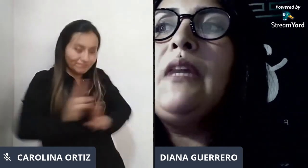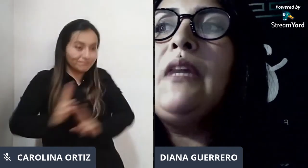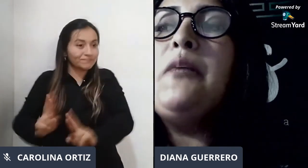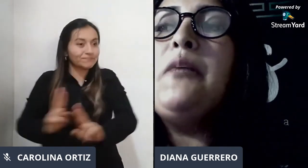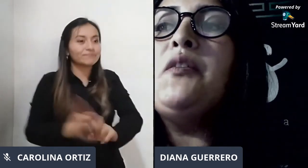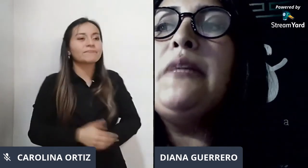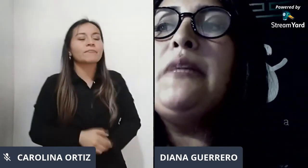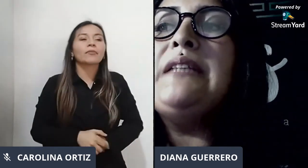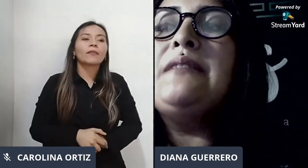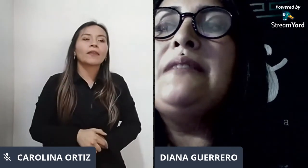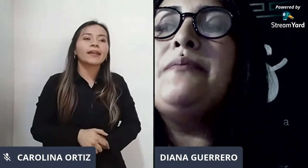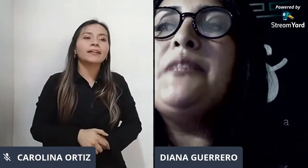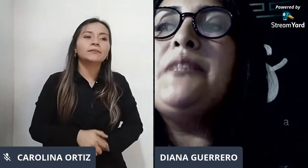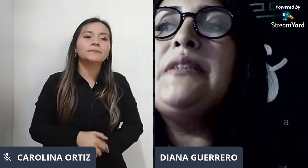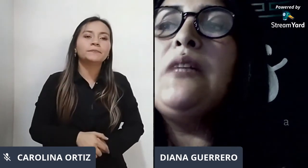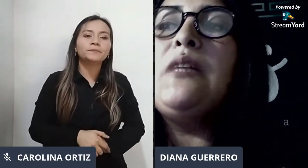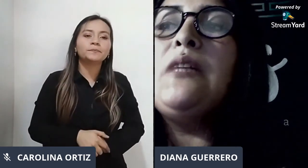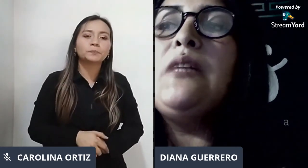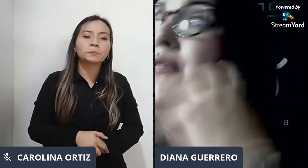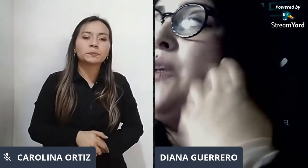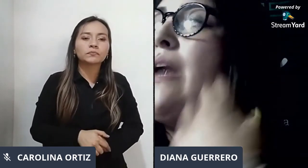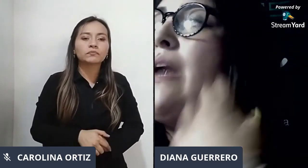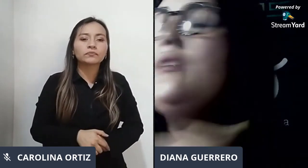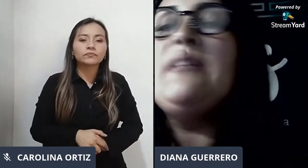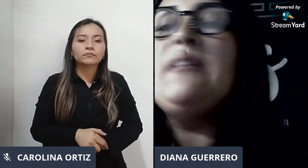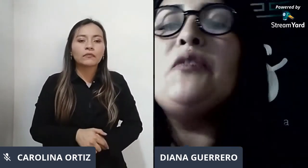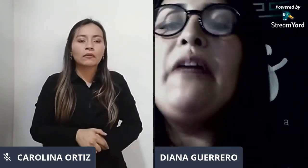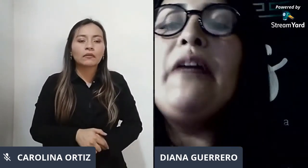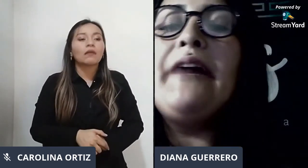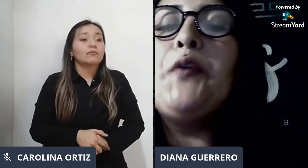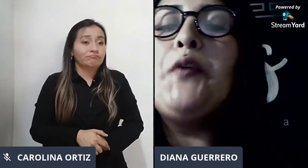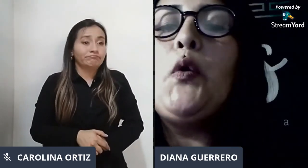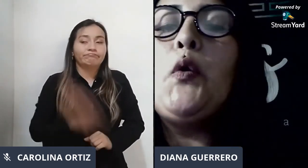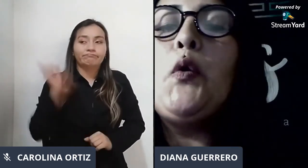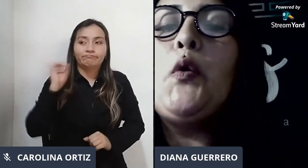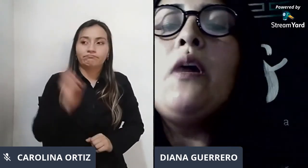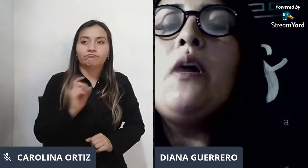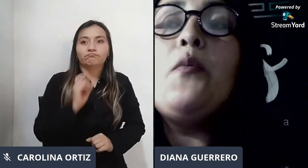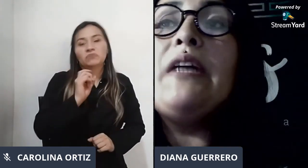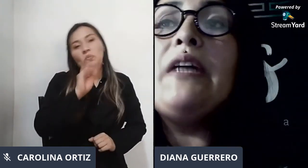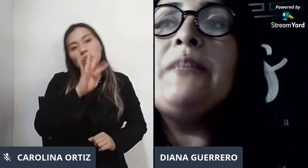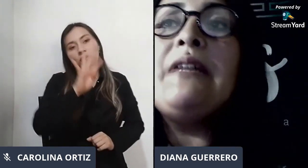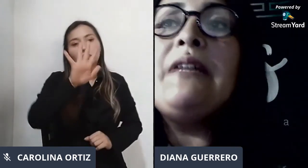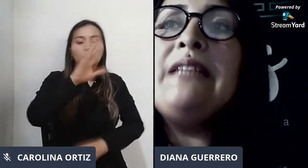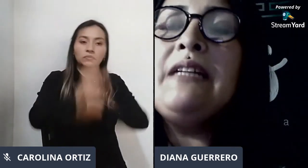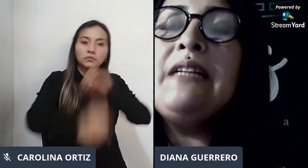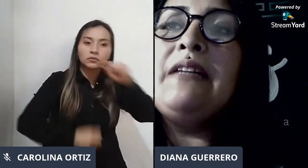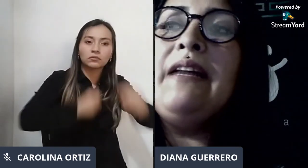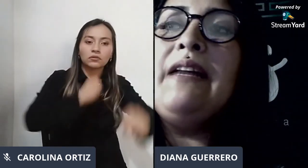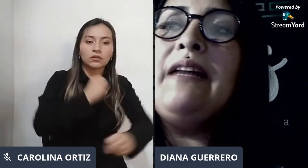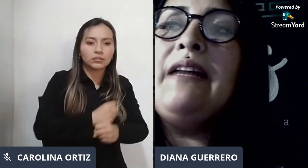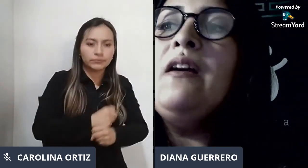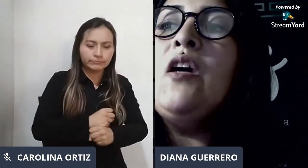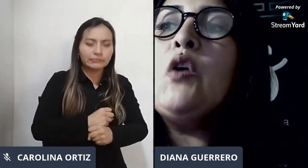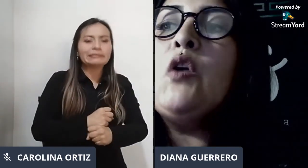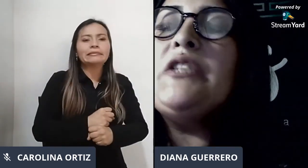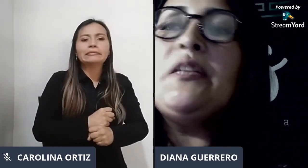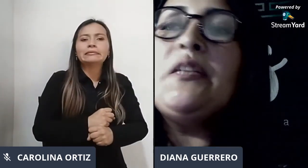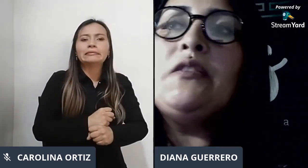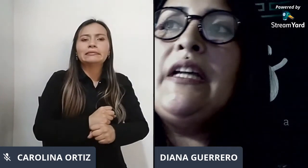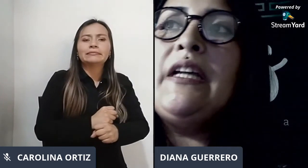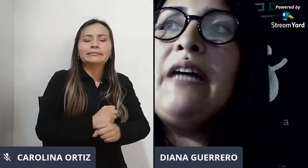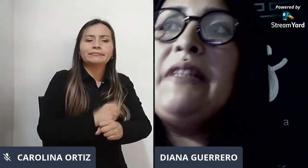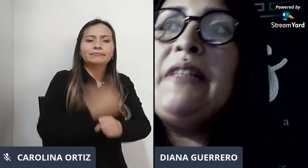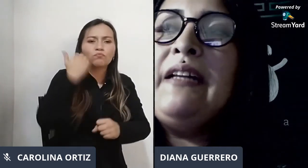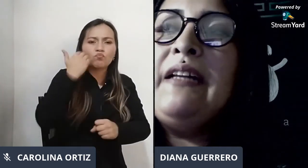En este momento, pues, después de 4 o 5 años, estamos trabajando con mujeres privadas de la libertad, con